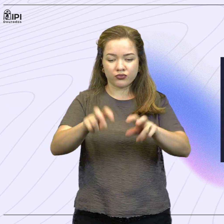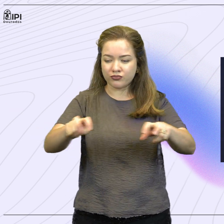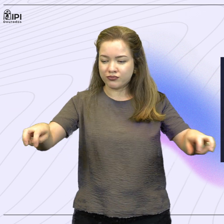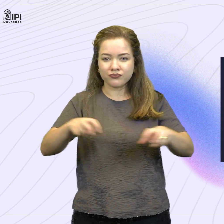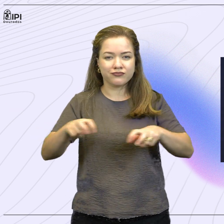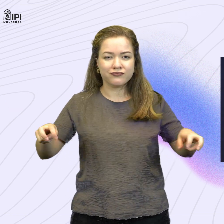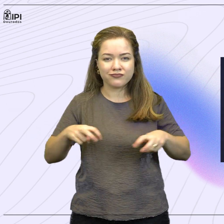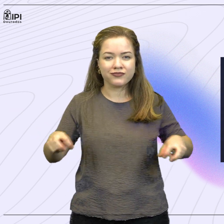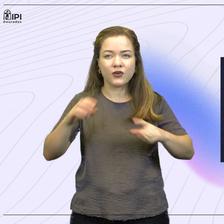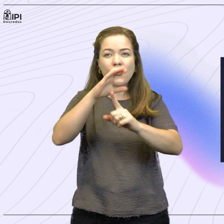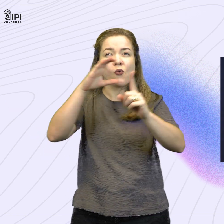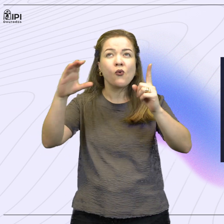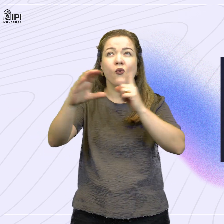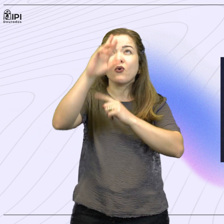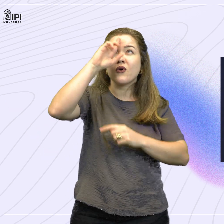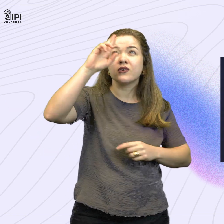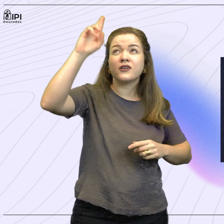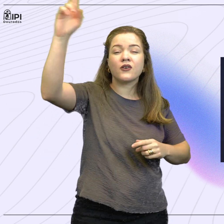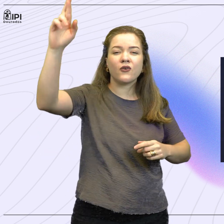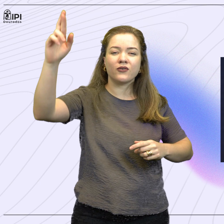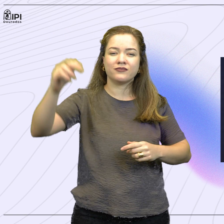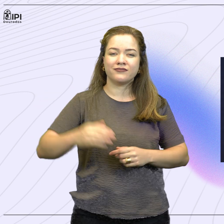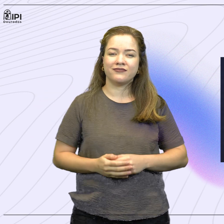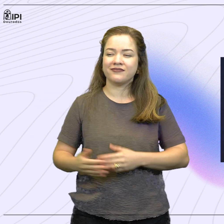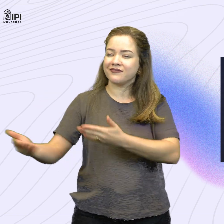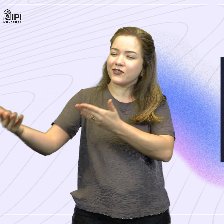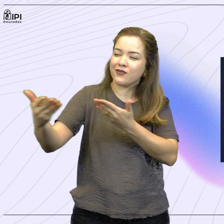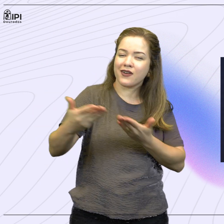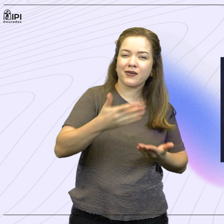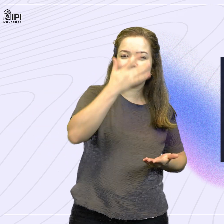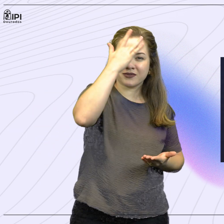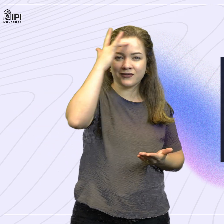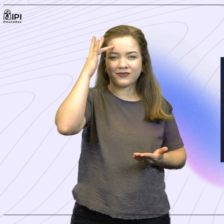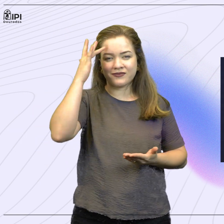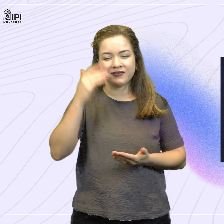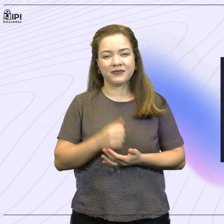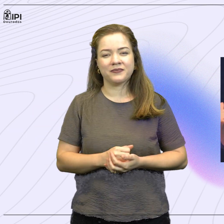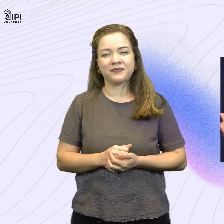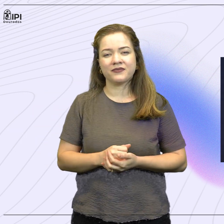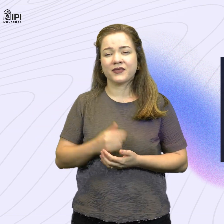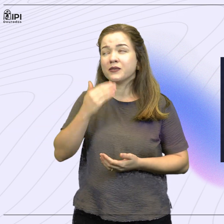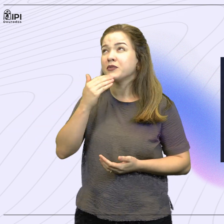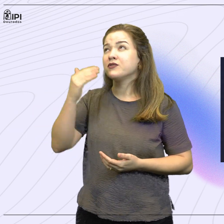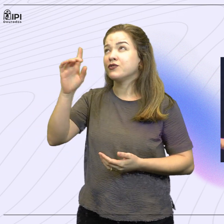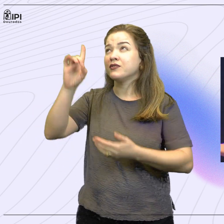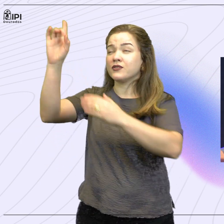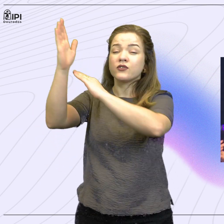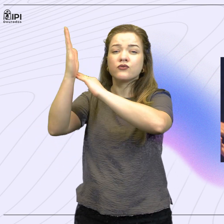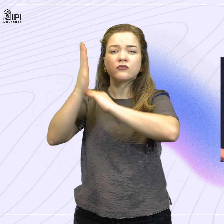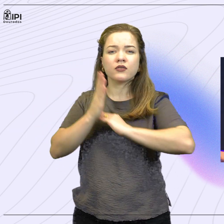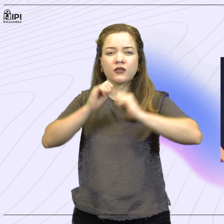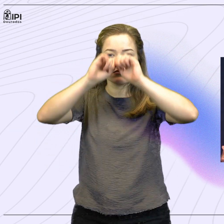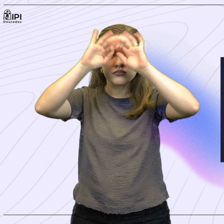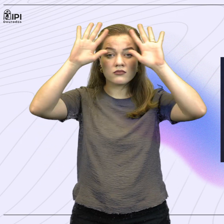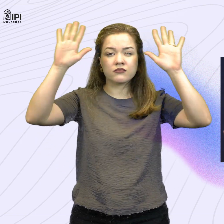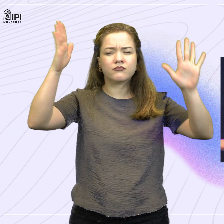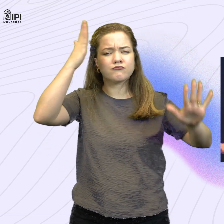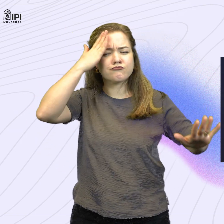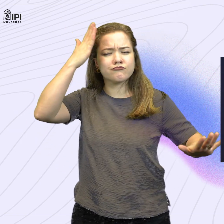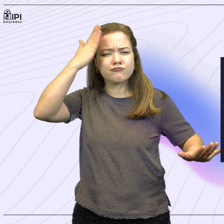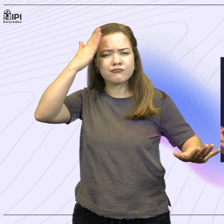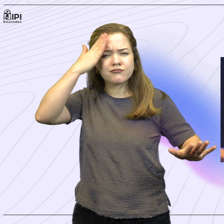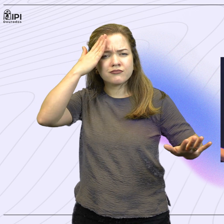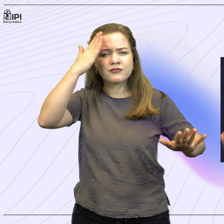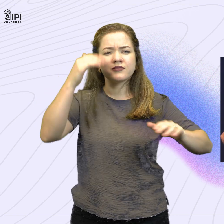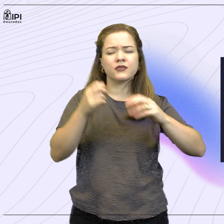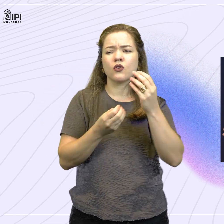ao Senhor, para acolher pessoas. E aí nós devemos trabalhar em nós para que Deus nos dê o discernimento, sim, a sabedoria, para quando